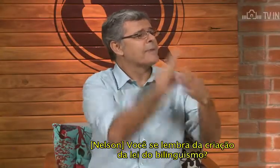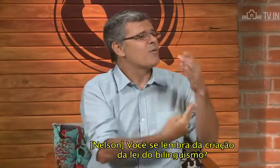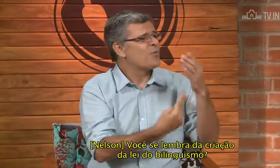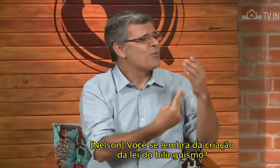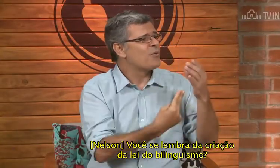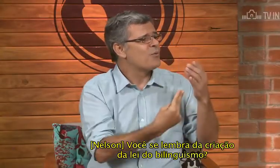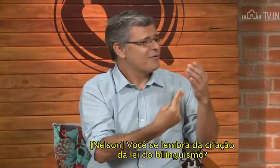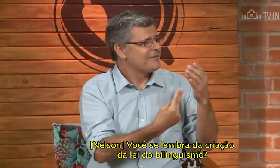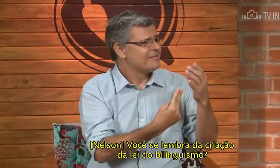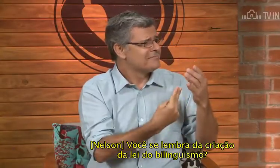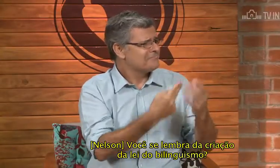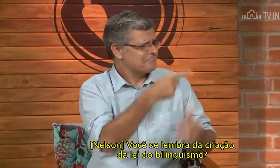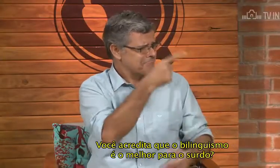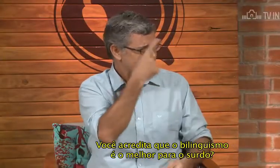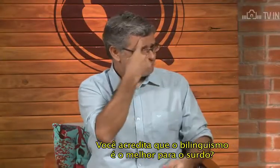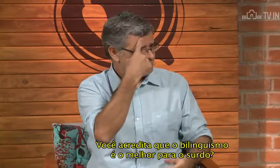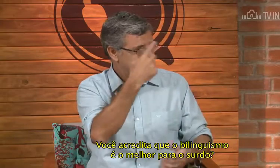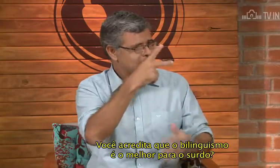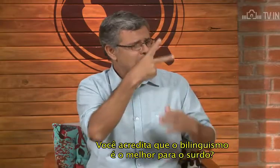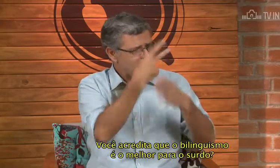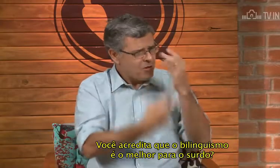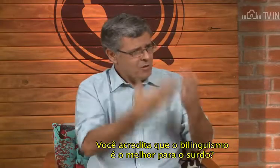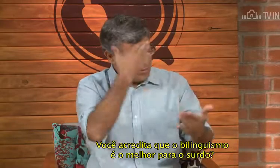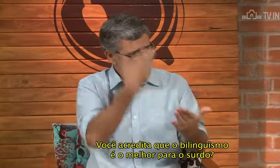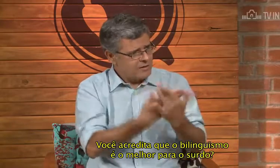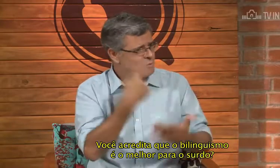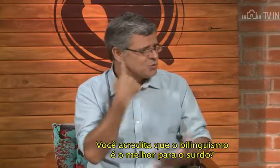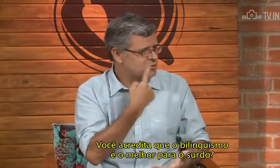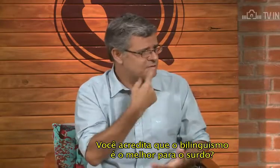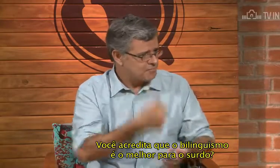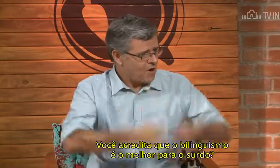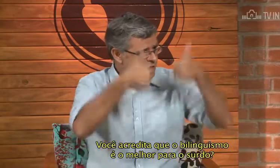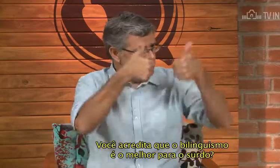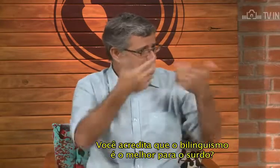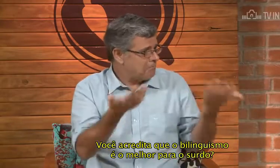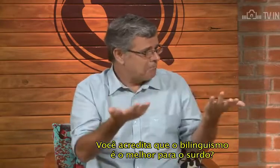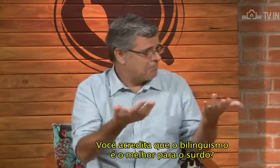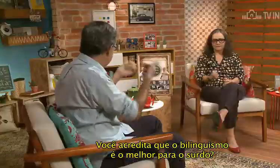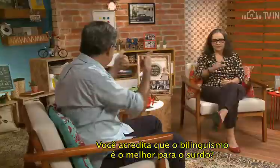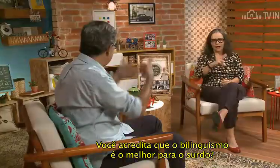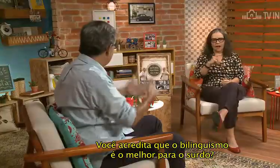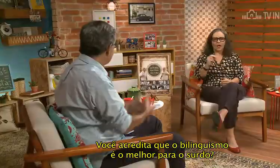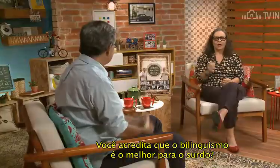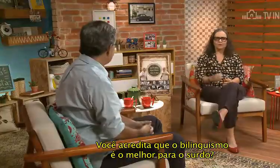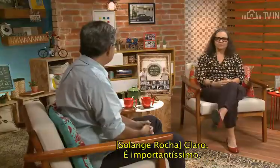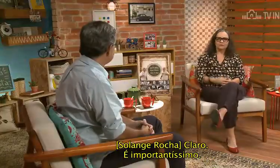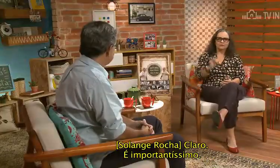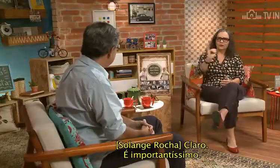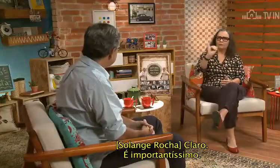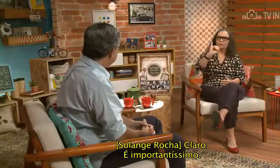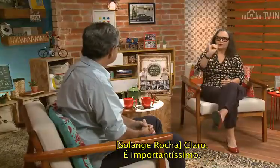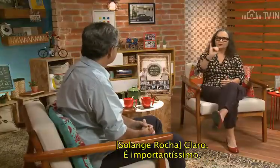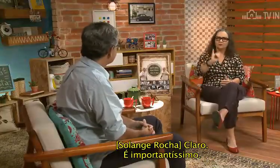do bilinguismo. Você acredita que o bilinguismo é o melhor para o surdo? Claro. É